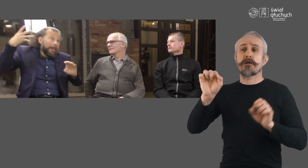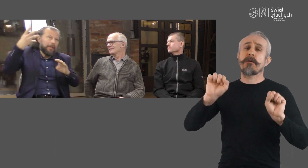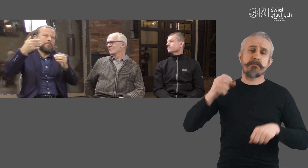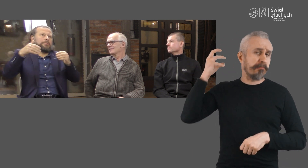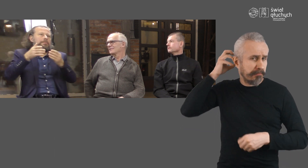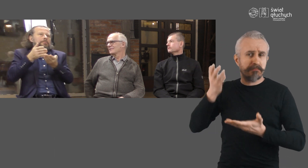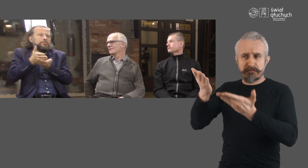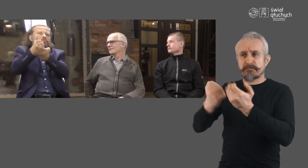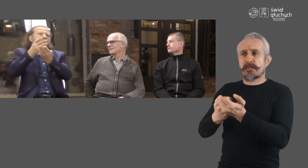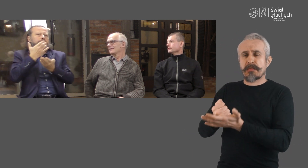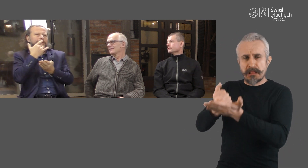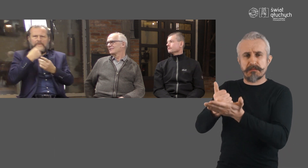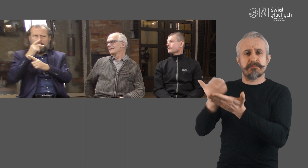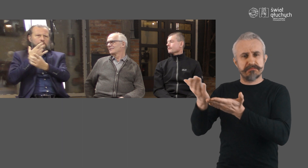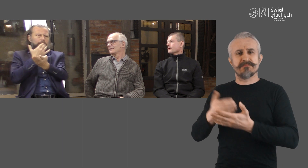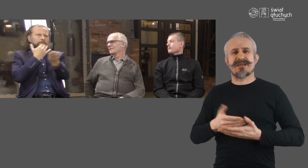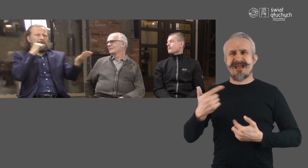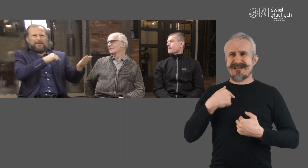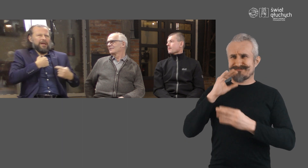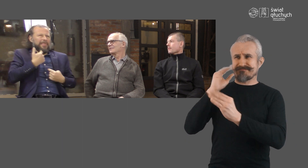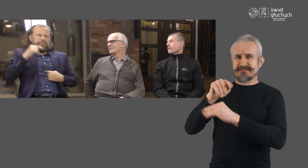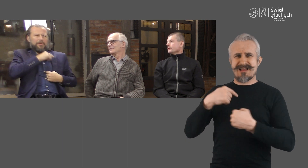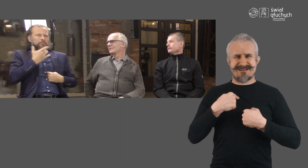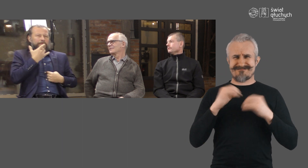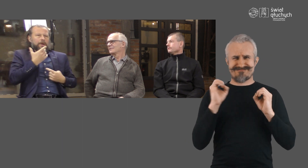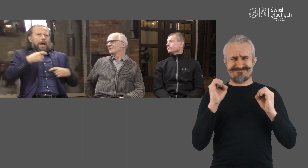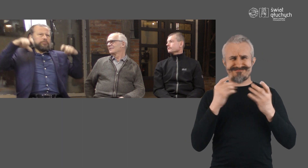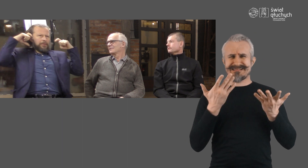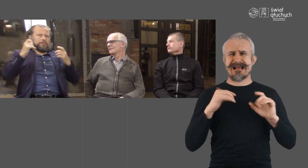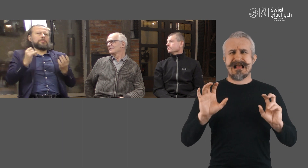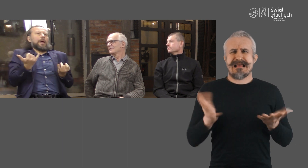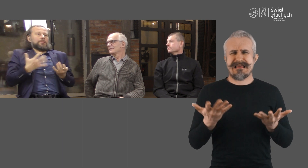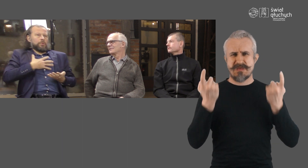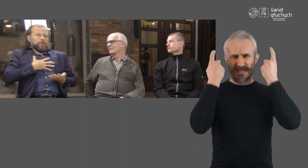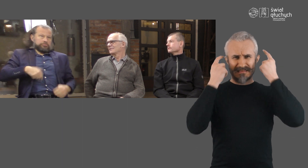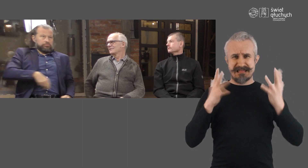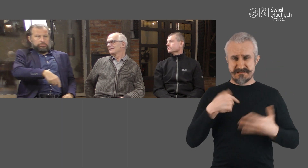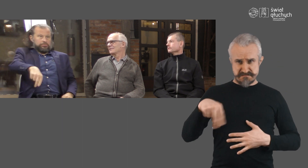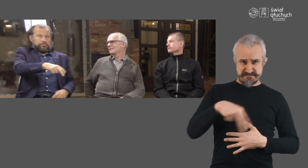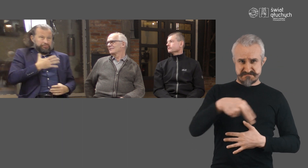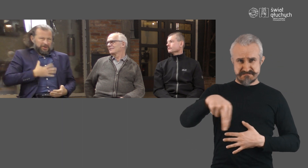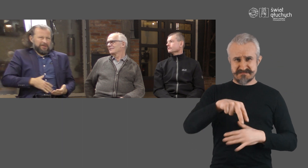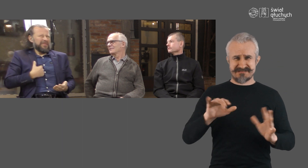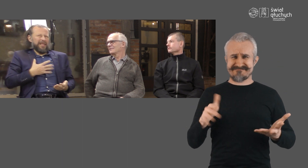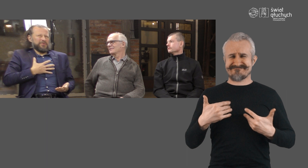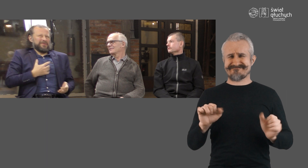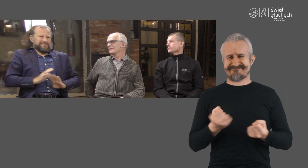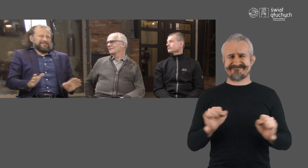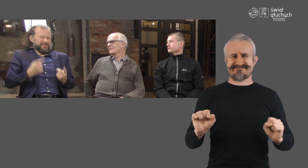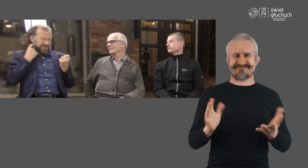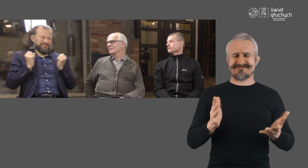aparat może go wspierać. Może sobie założyć też implant, może to ich wspierać. Ja w ogóle nie mówię, więc co mi